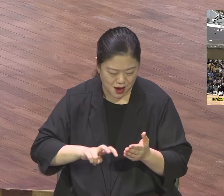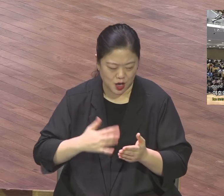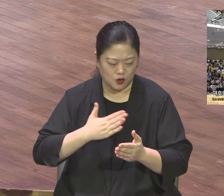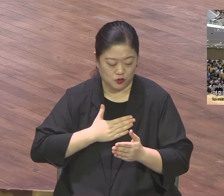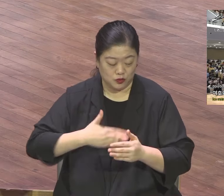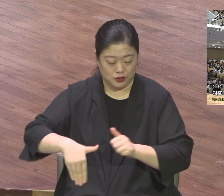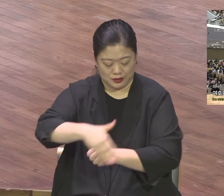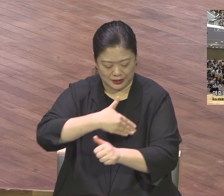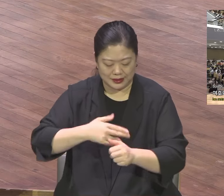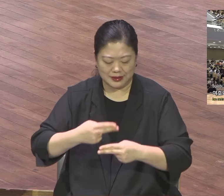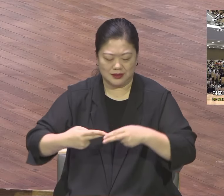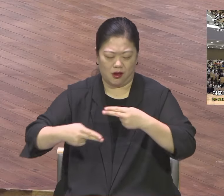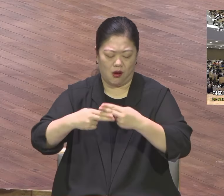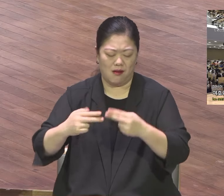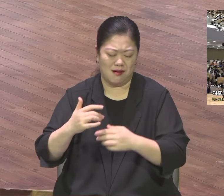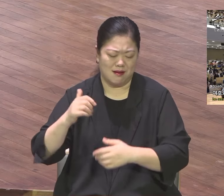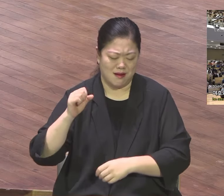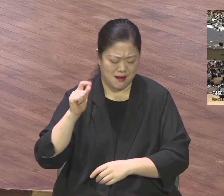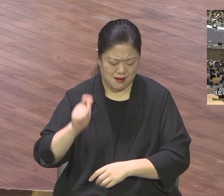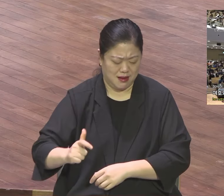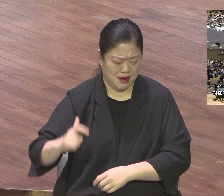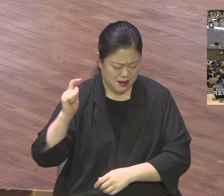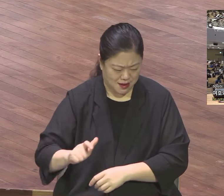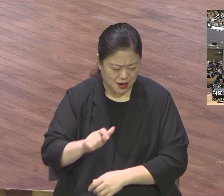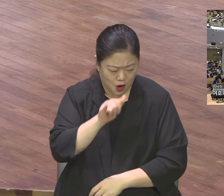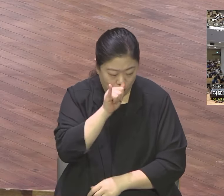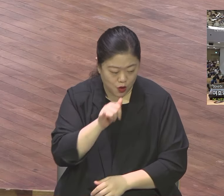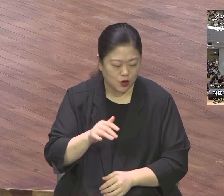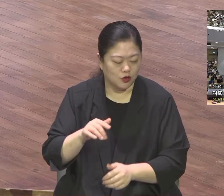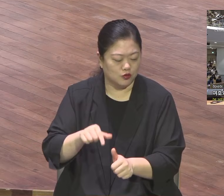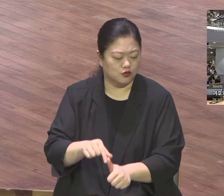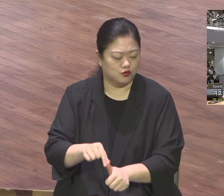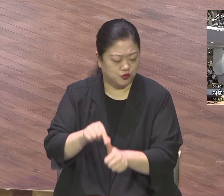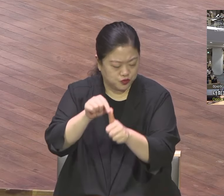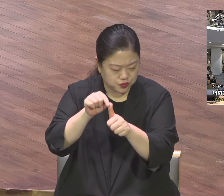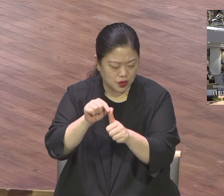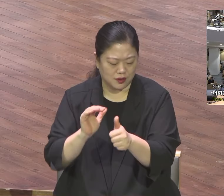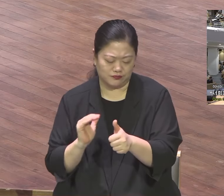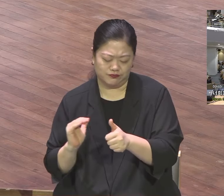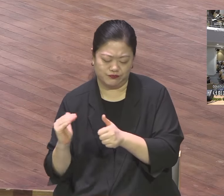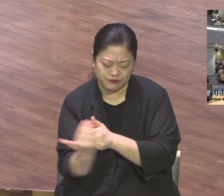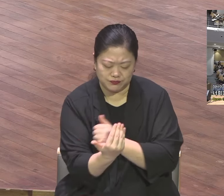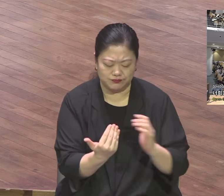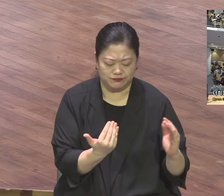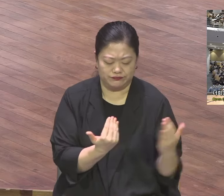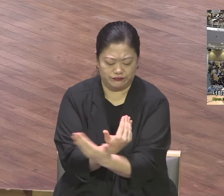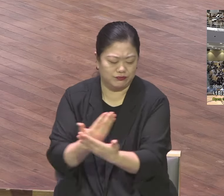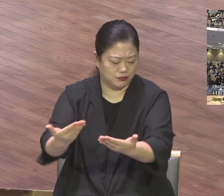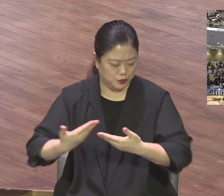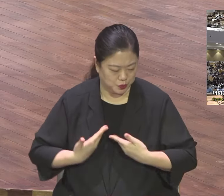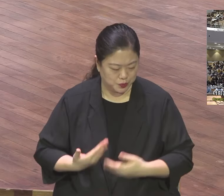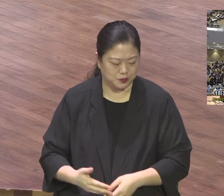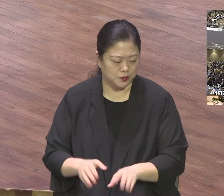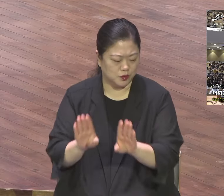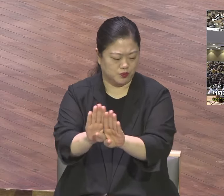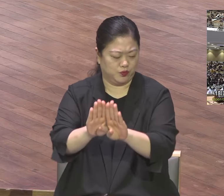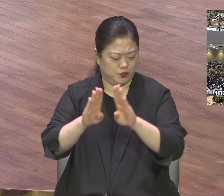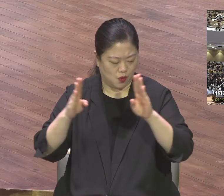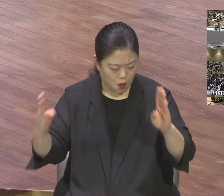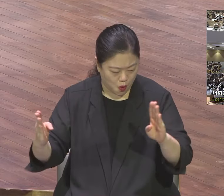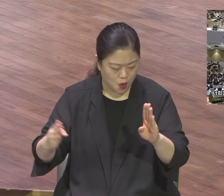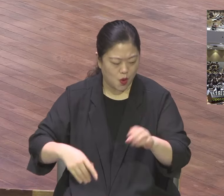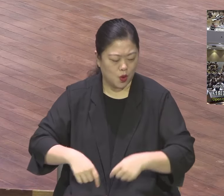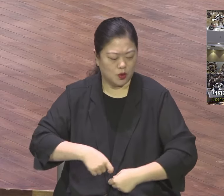성읍이 있으며 여호와께서 구원을 성벽과 외벽으로 삼으시로다. 너희는 문들을 열고 신의를